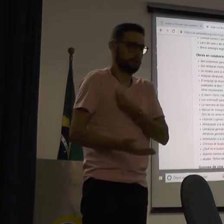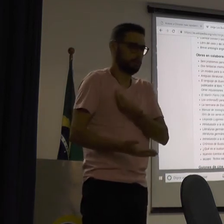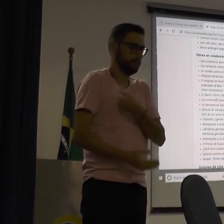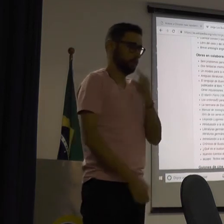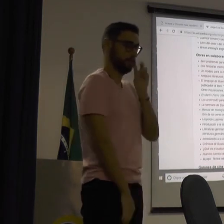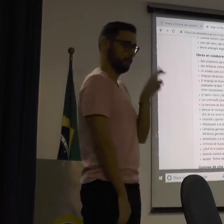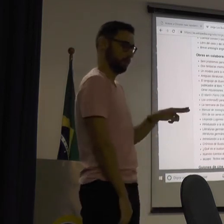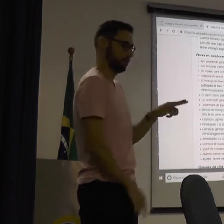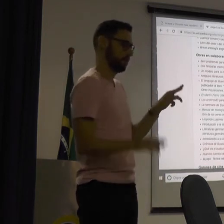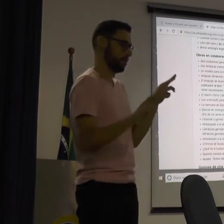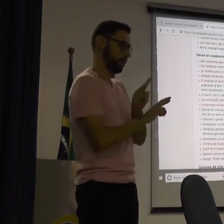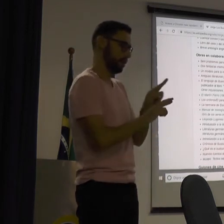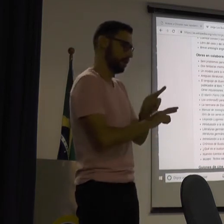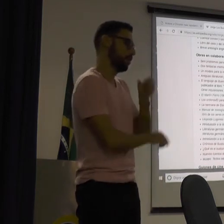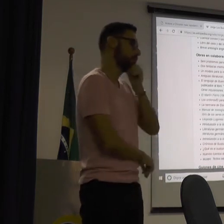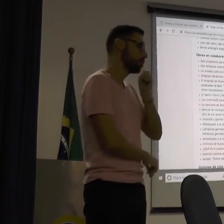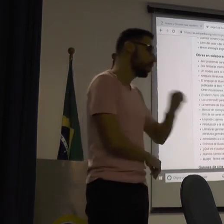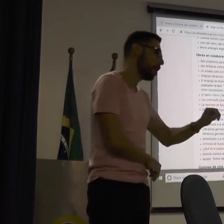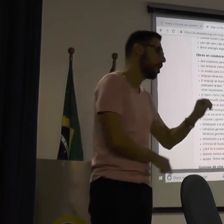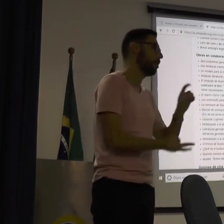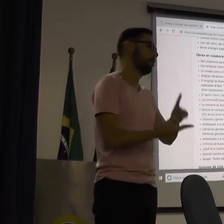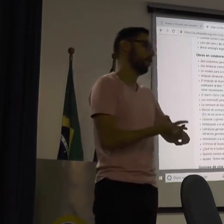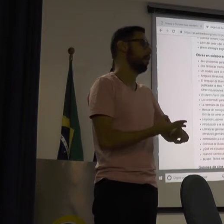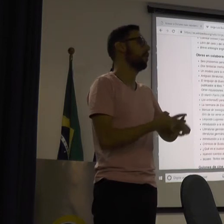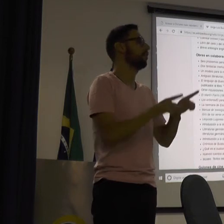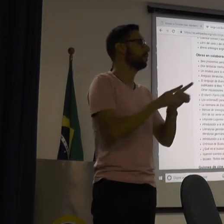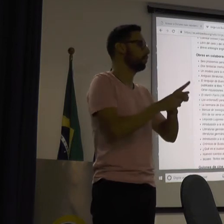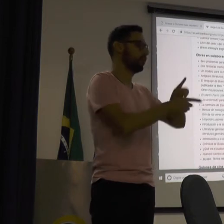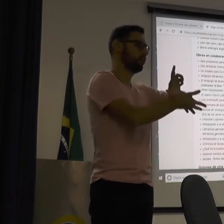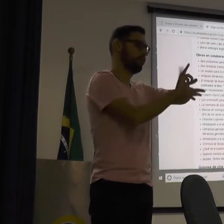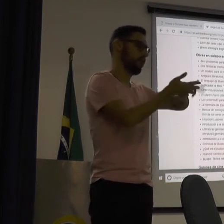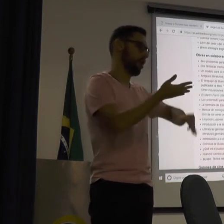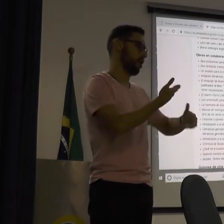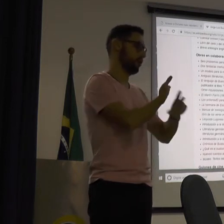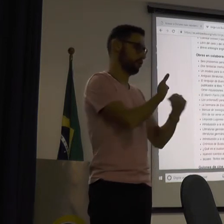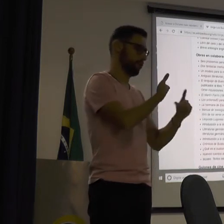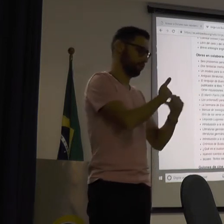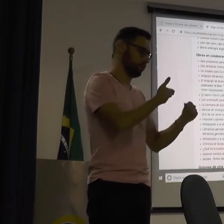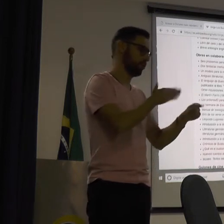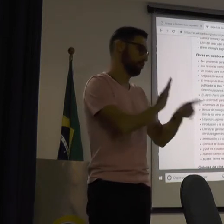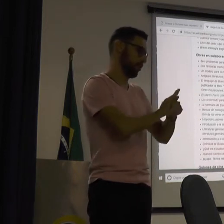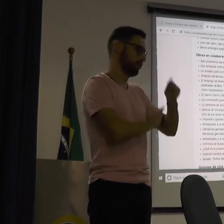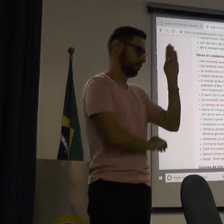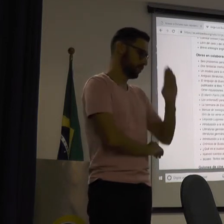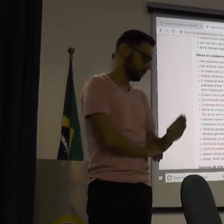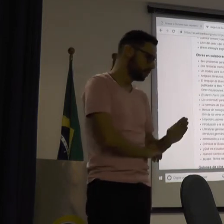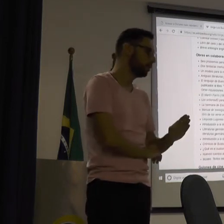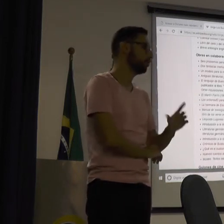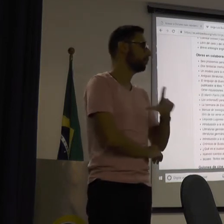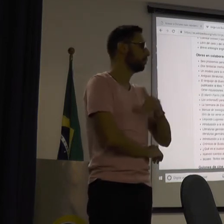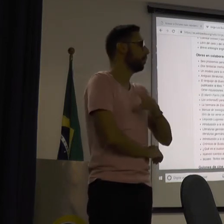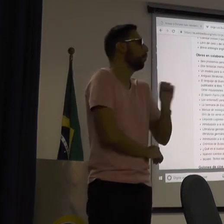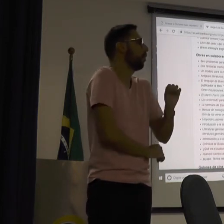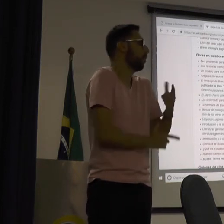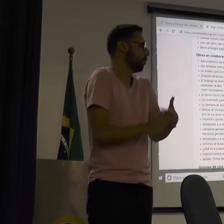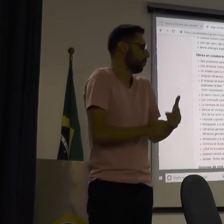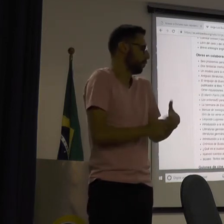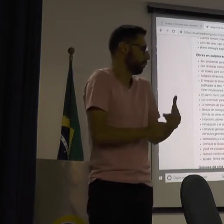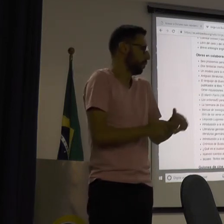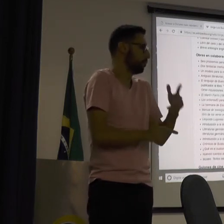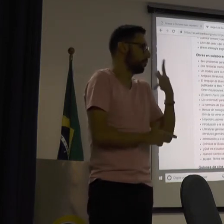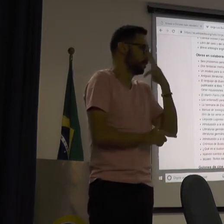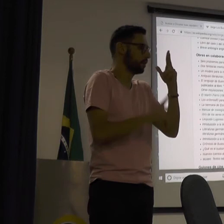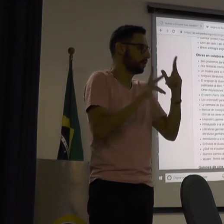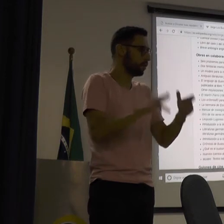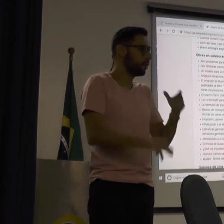Machado, e não só em relação ao Machado, também em relação a Guimarães Rosa, a Clarice Lispector, como o Machado de